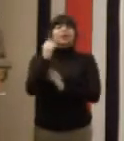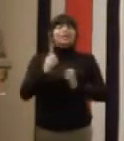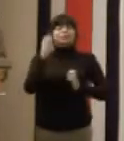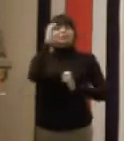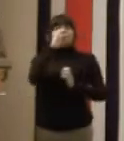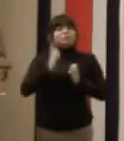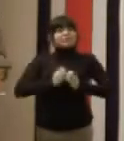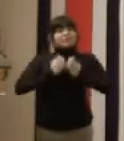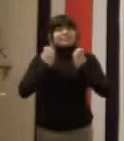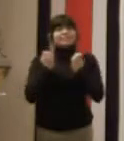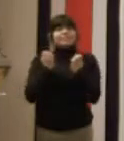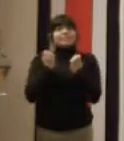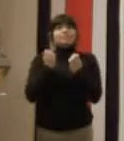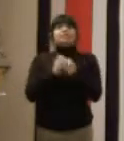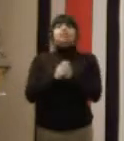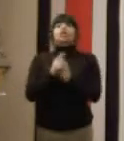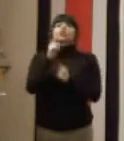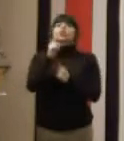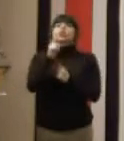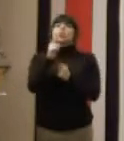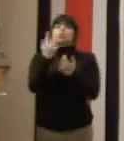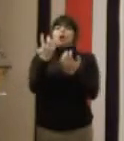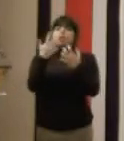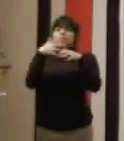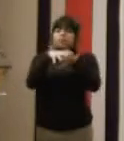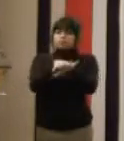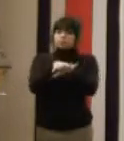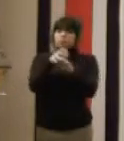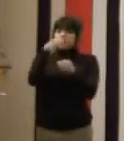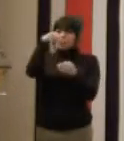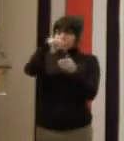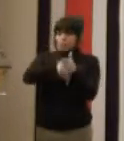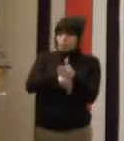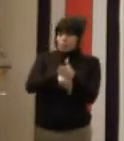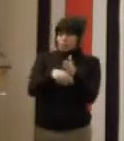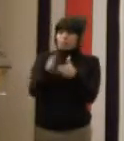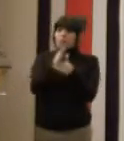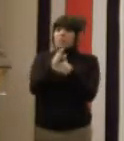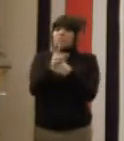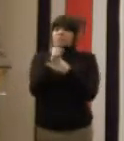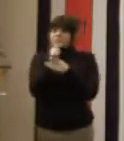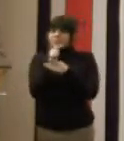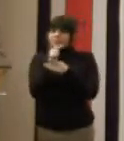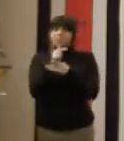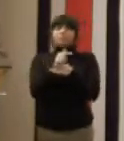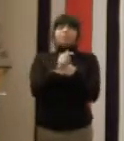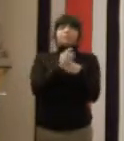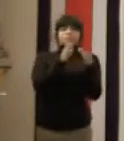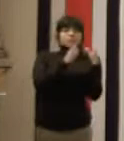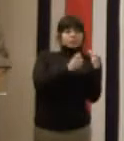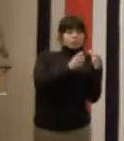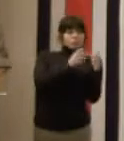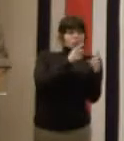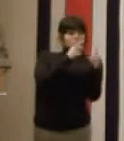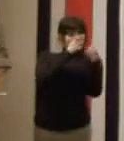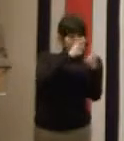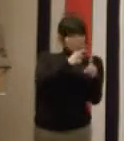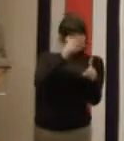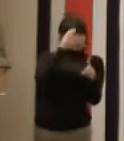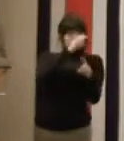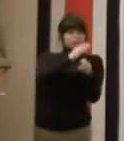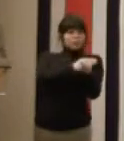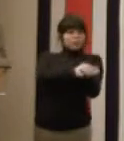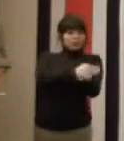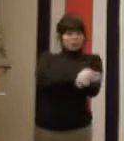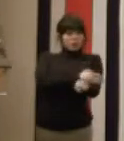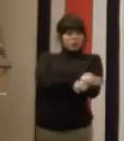exista una imbricación profunda entre los propósitos de